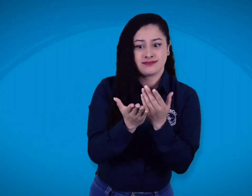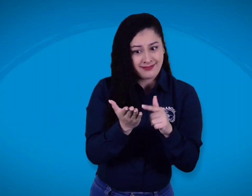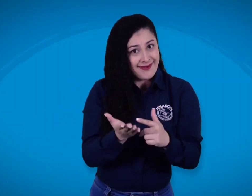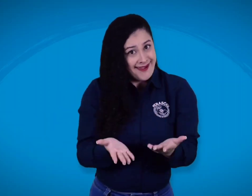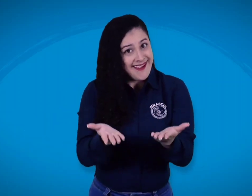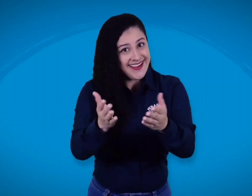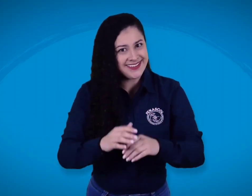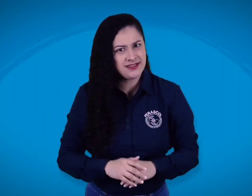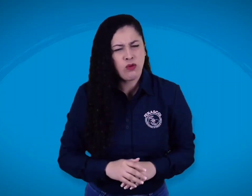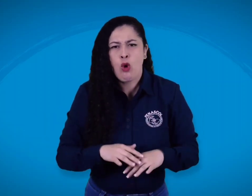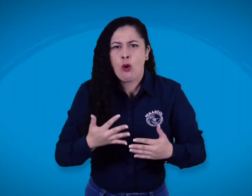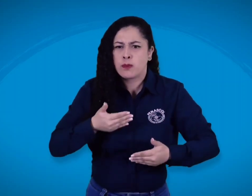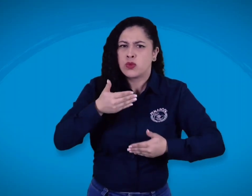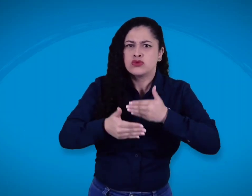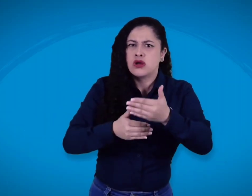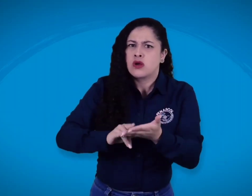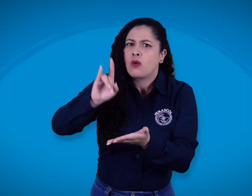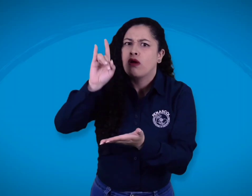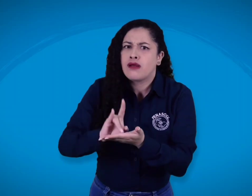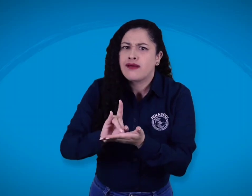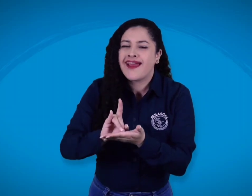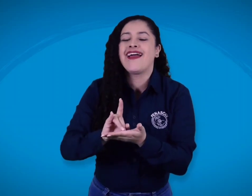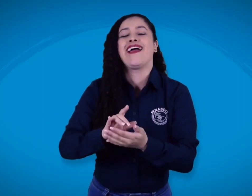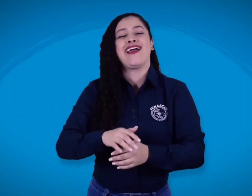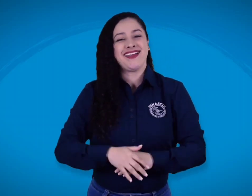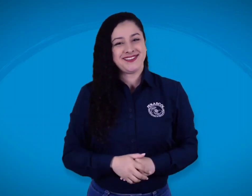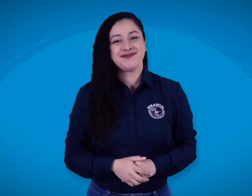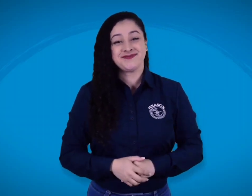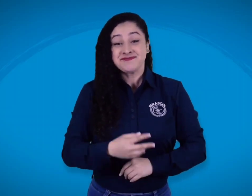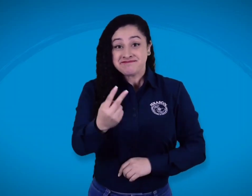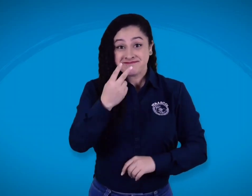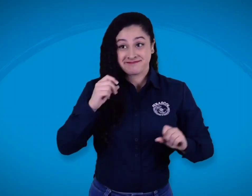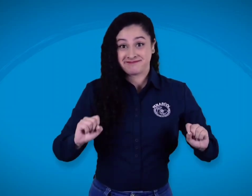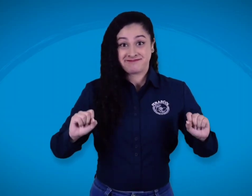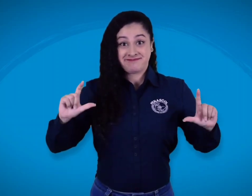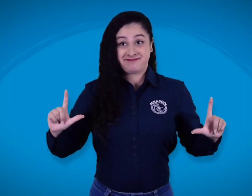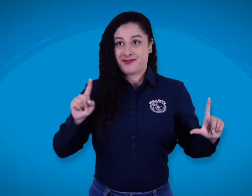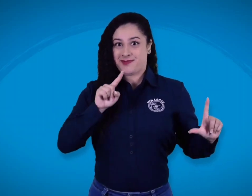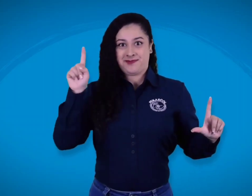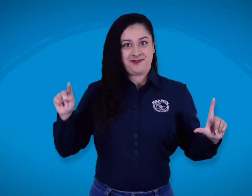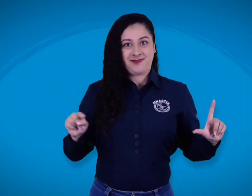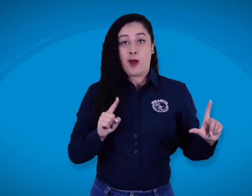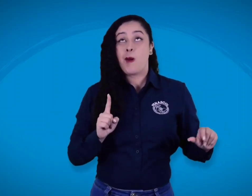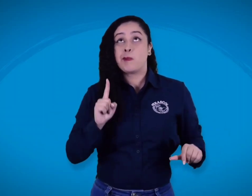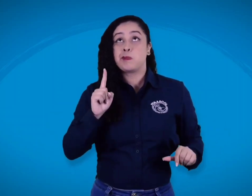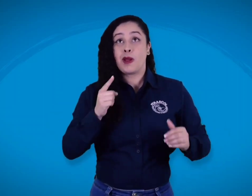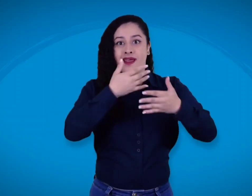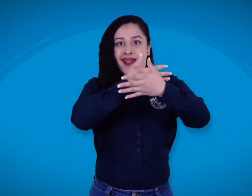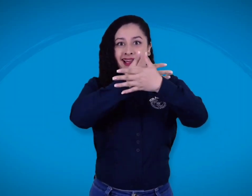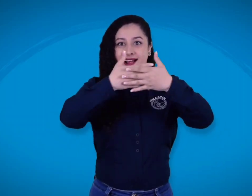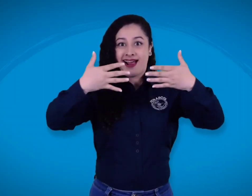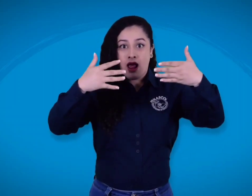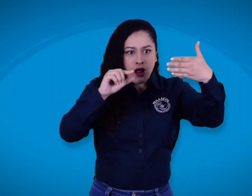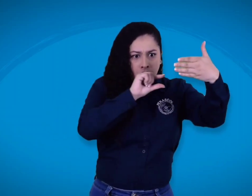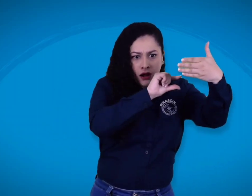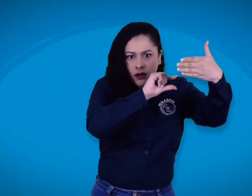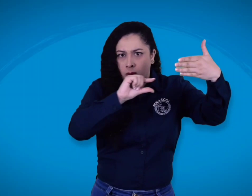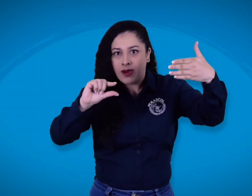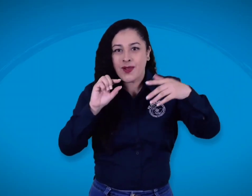y requiere el documento el proceso para descargarlo es el siguiente en la parte superior del vídeo hay un